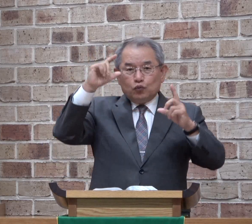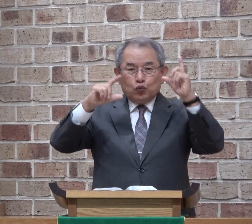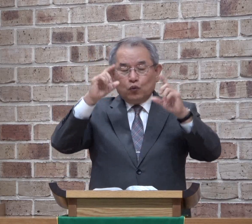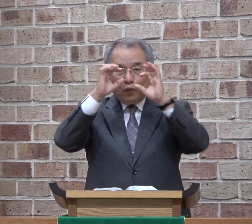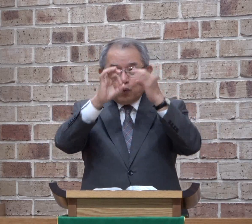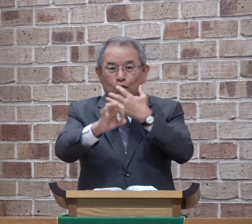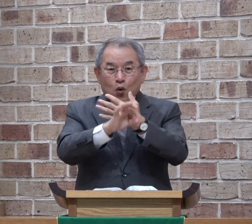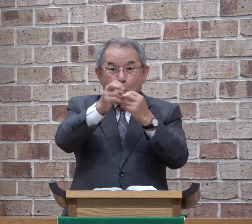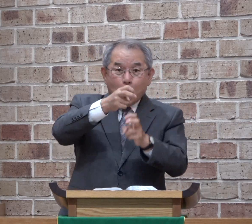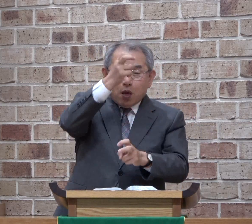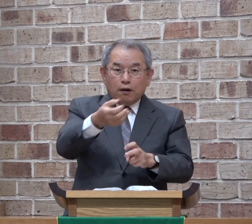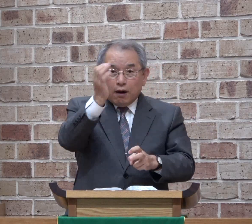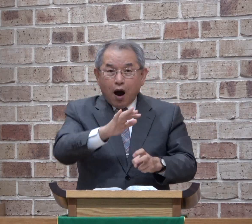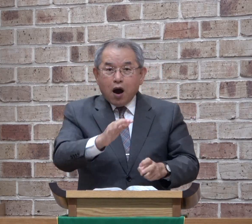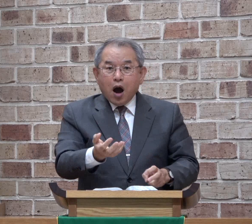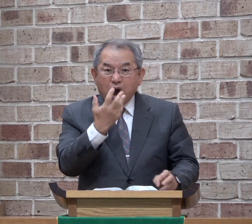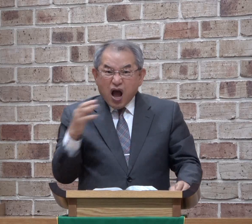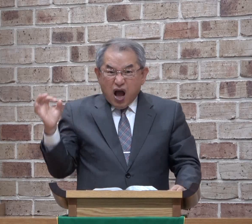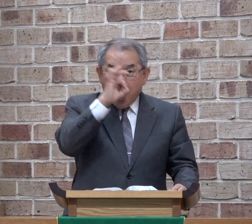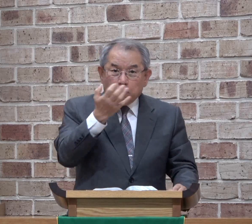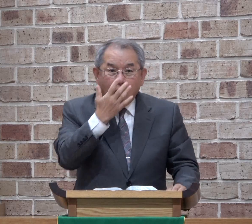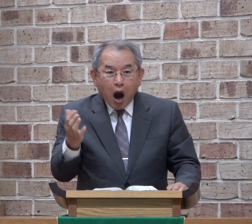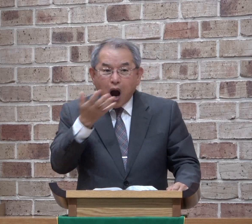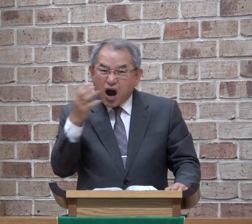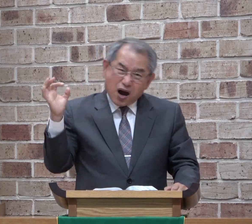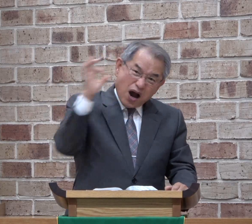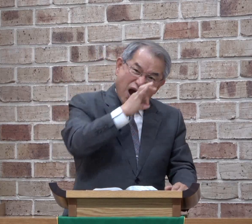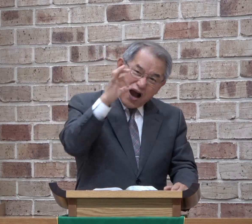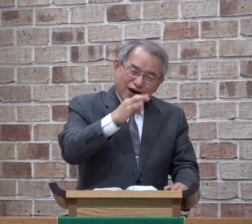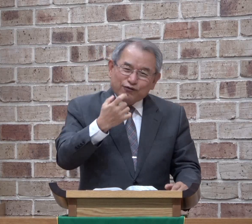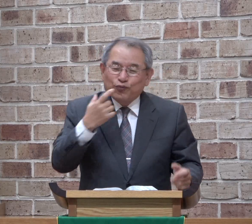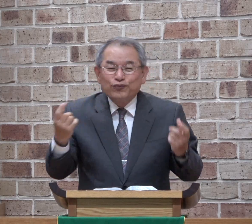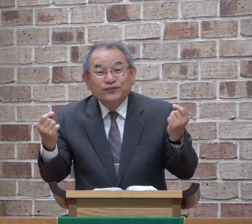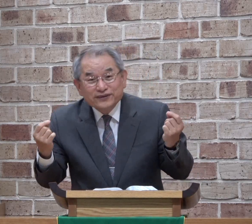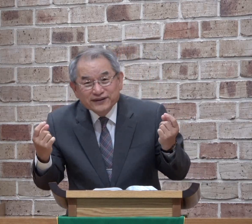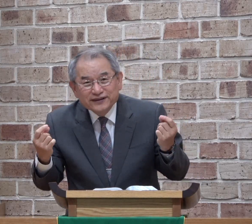보면은요 말랐습니다. 근데 엄청나게 먹습니다.